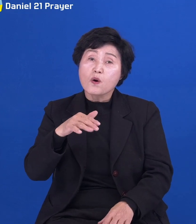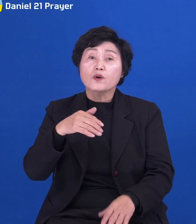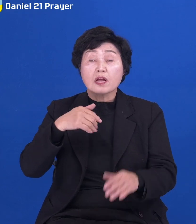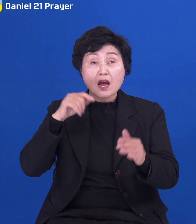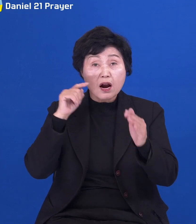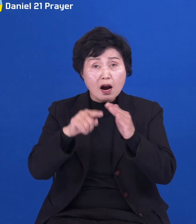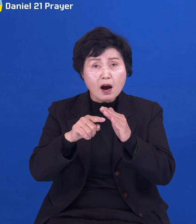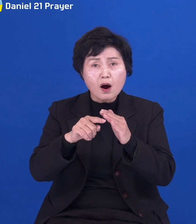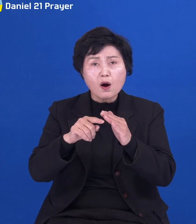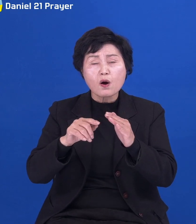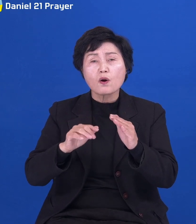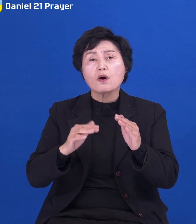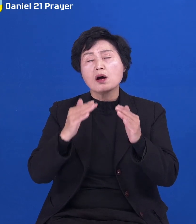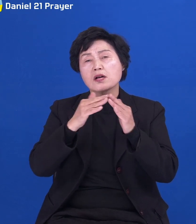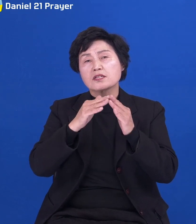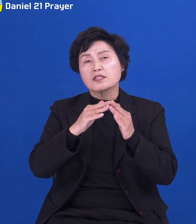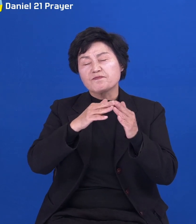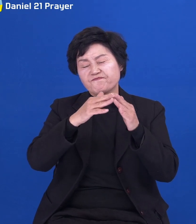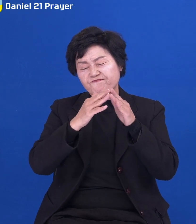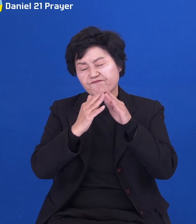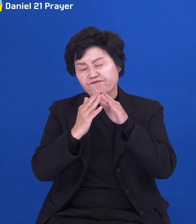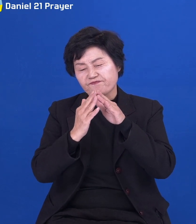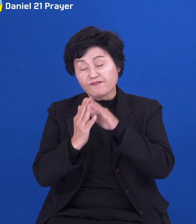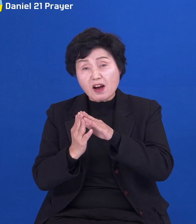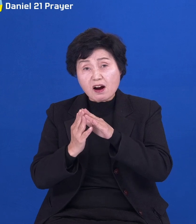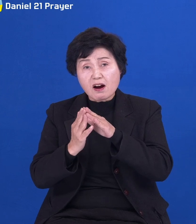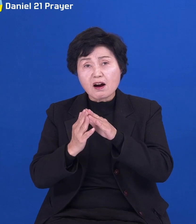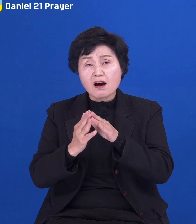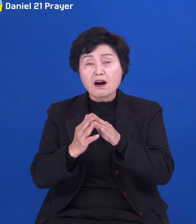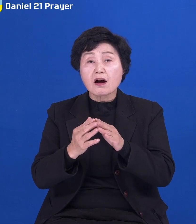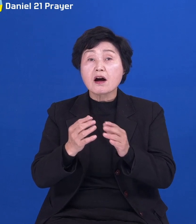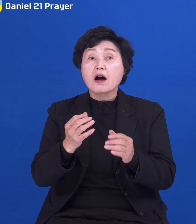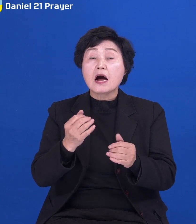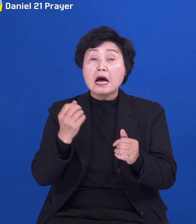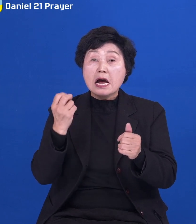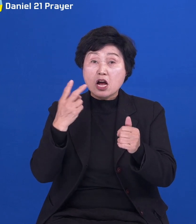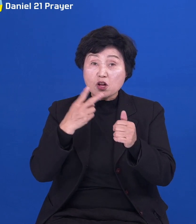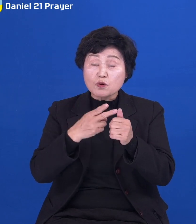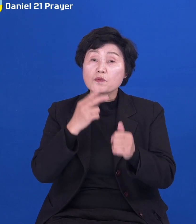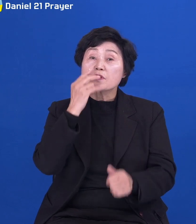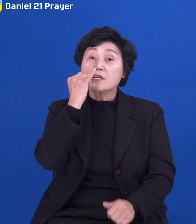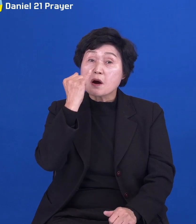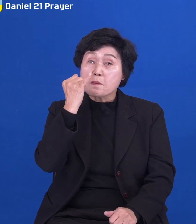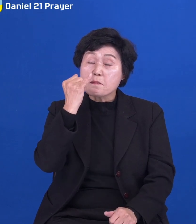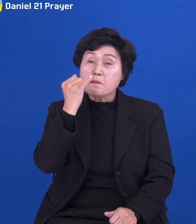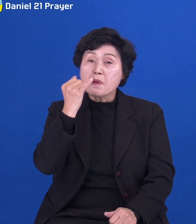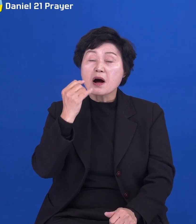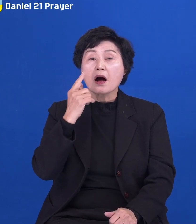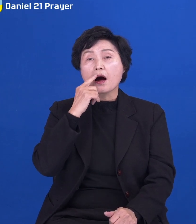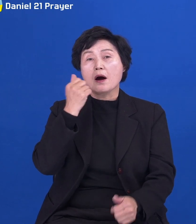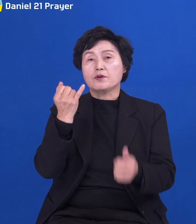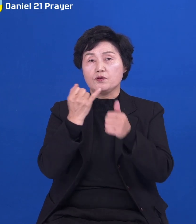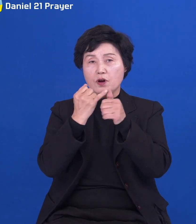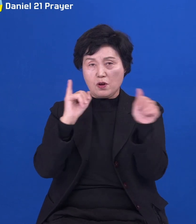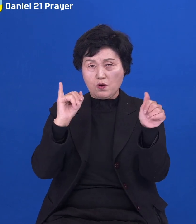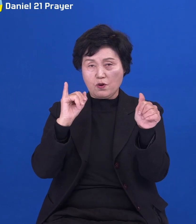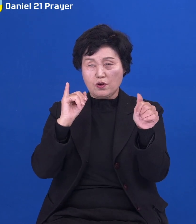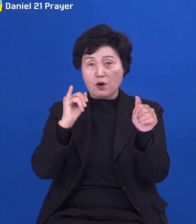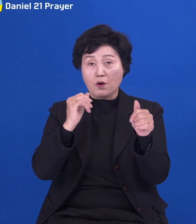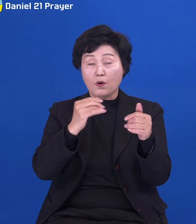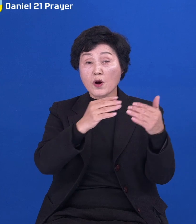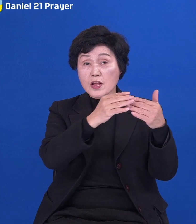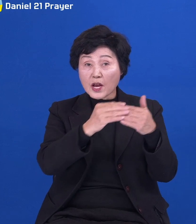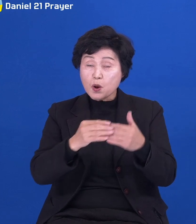어려워졌어요. 죽음의 지옥이 시작되면서 새어머니는 다시 아버지와 이혼을 하고 본인이 데려온 들어온 딸만 데리고 다시 본가로